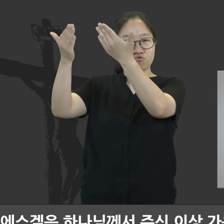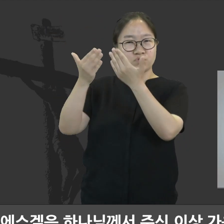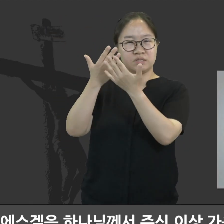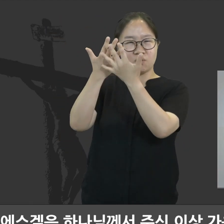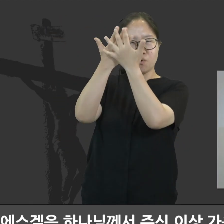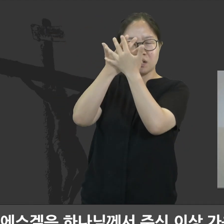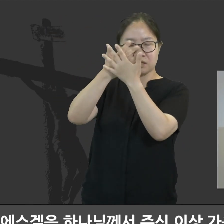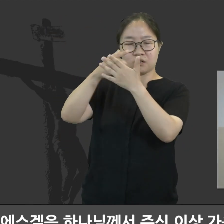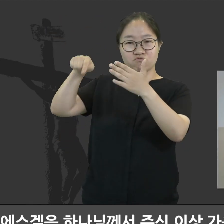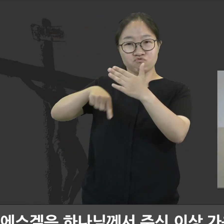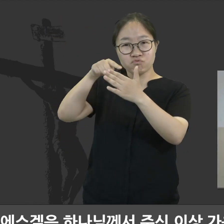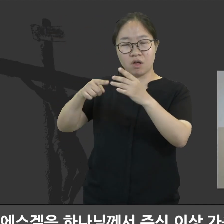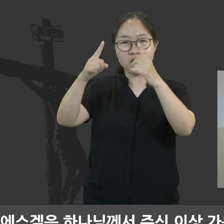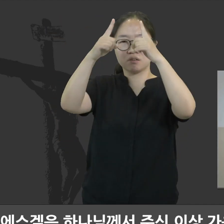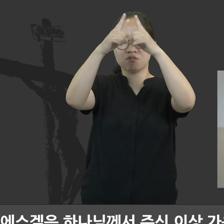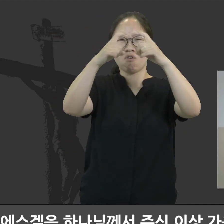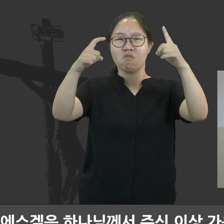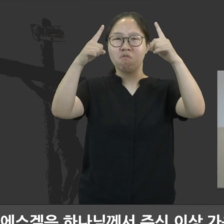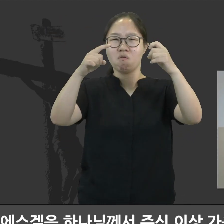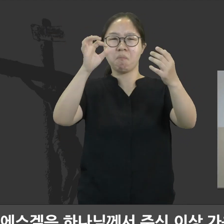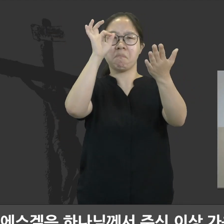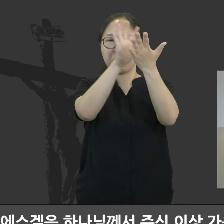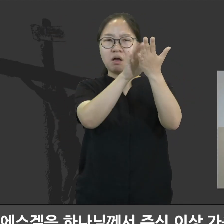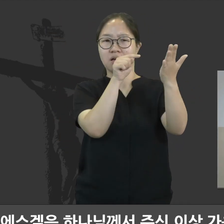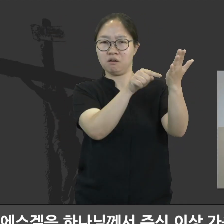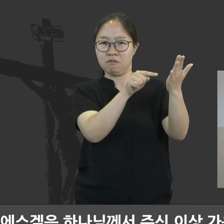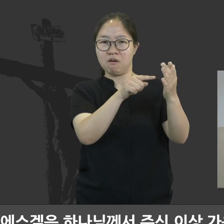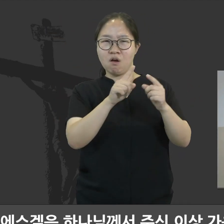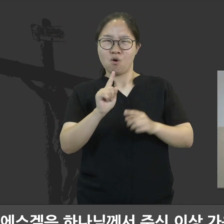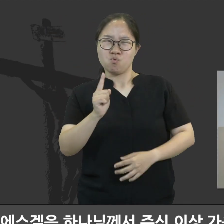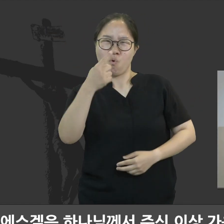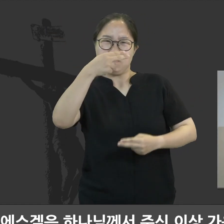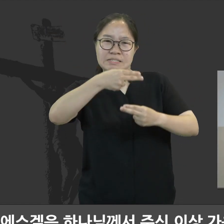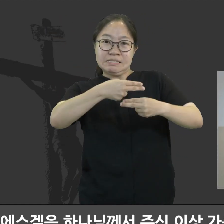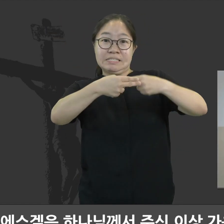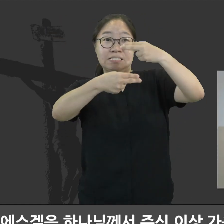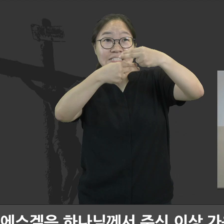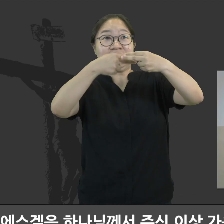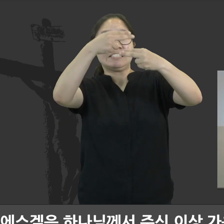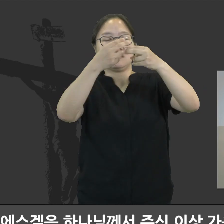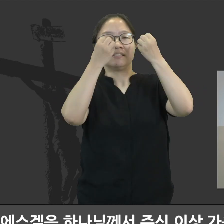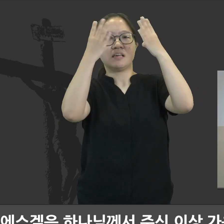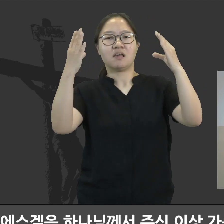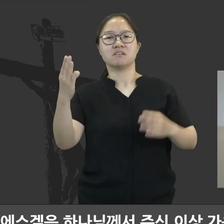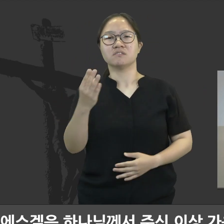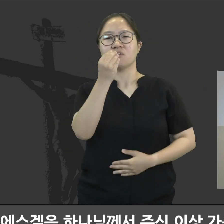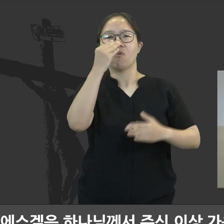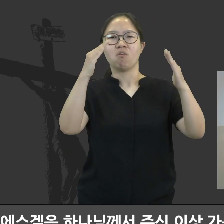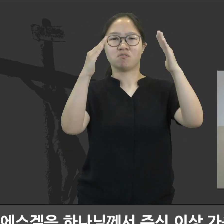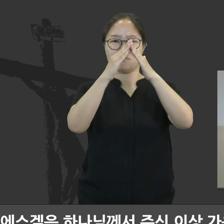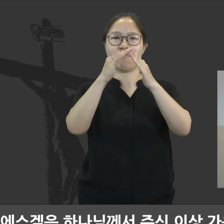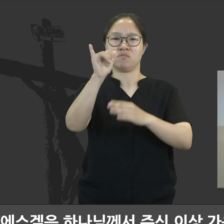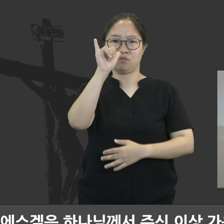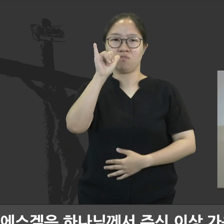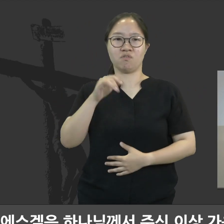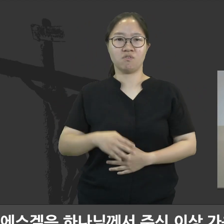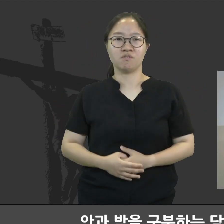이상 가운데 성읍과 같은 것을 보는데 그 중에서도 높은 담으로 둘러싸인 새 성전을